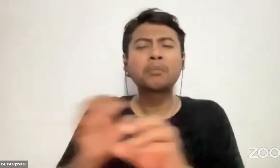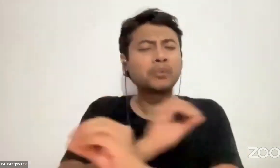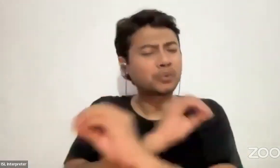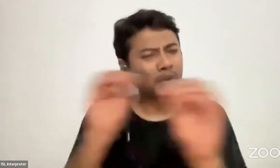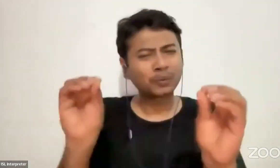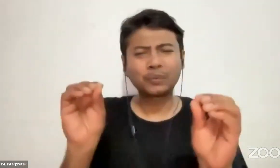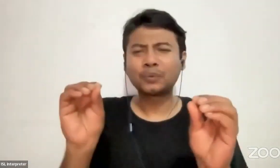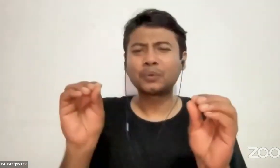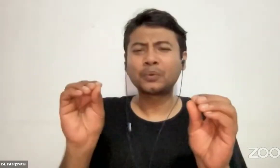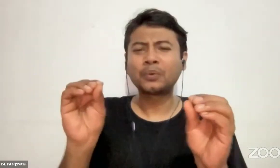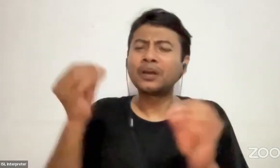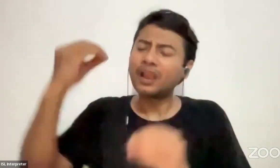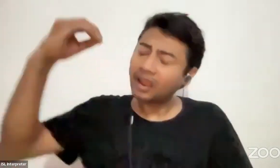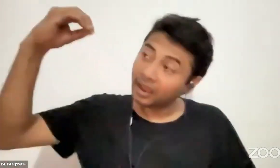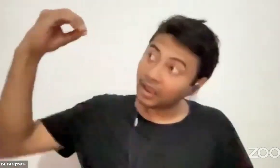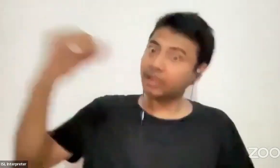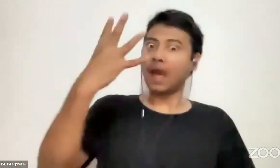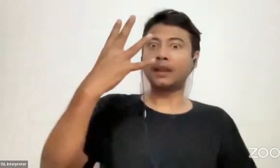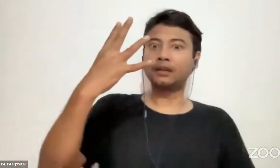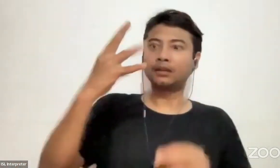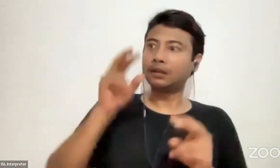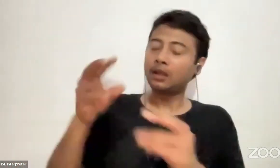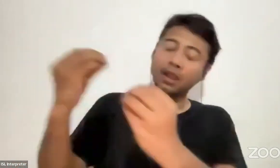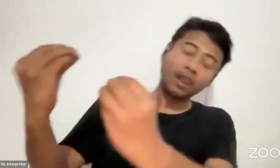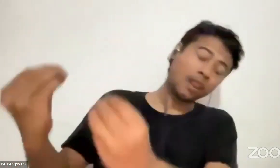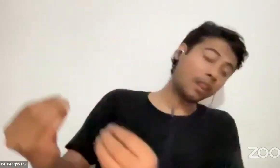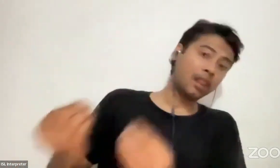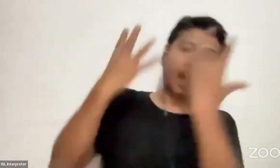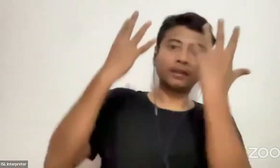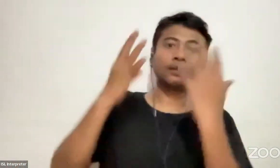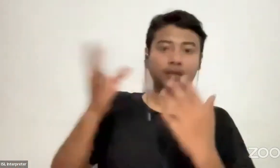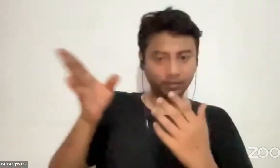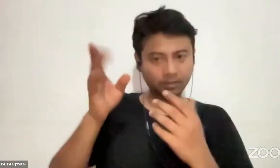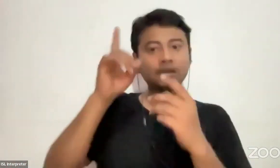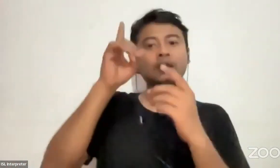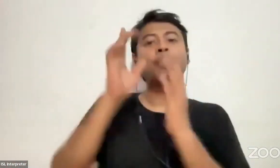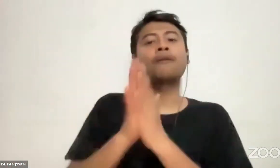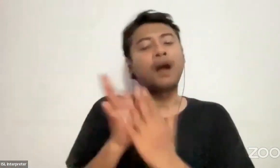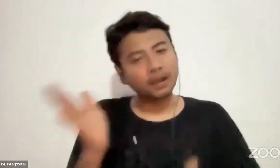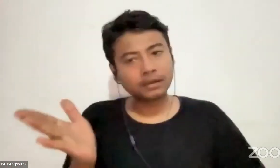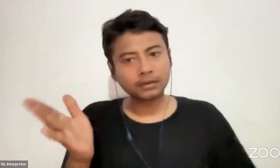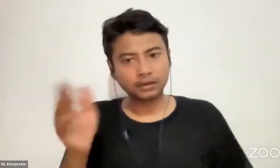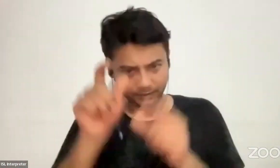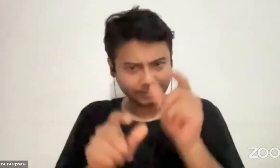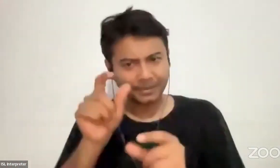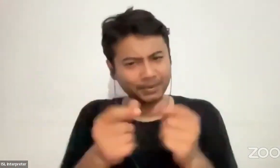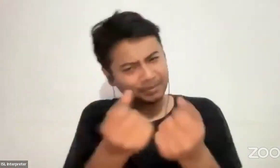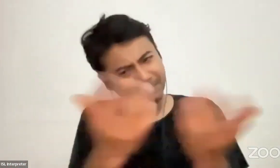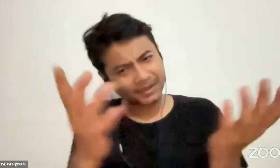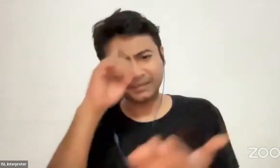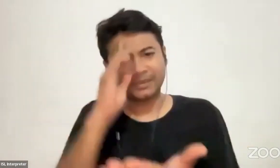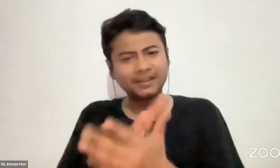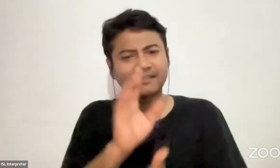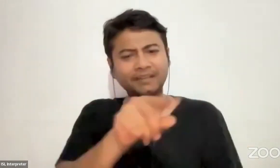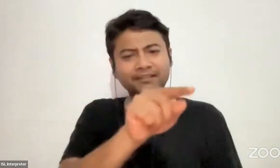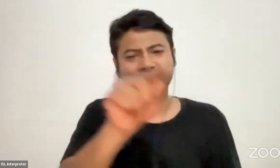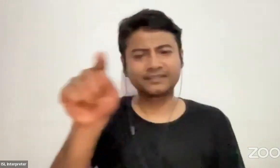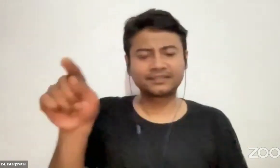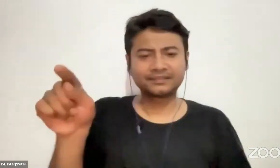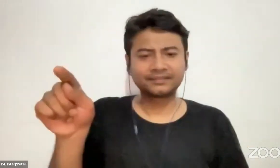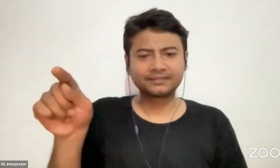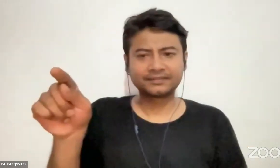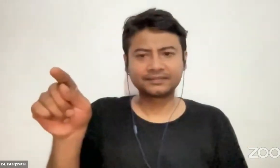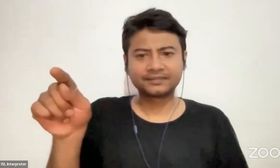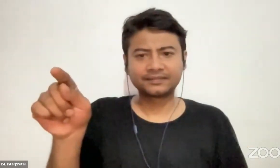वो तो एक ज्योति के जैसे हैं। तो भगवान बता रहे हैं ऐसे मूर्ख लोगों के बारे में, तो भगवान कह रहे हैं वो क्या सोचते हैं, पहले मैं